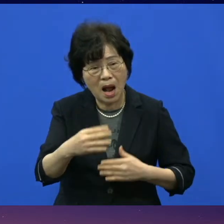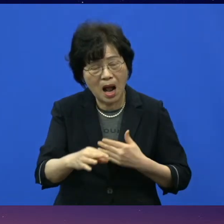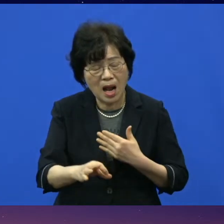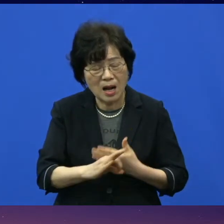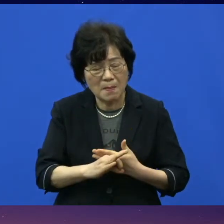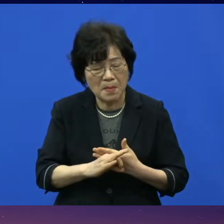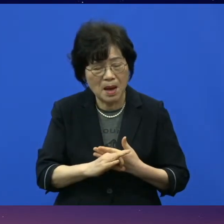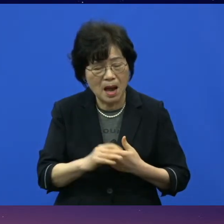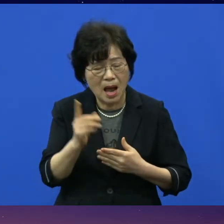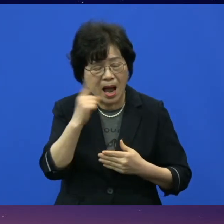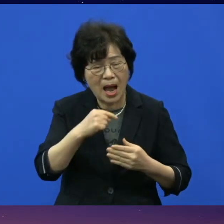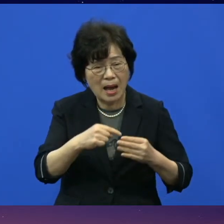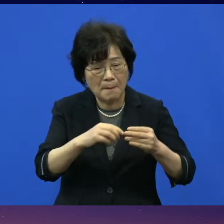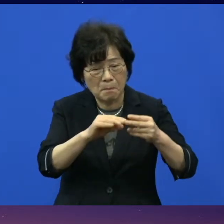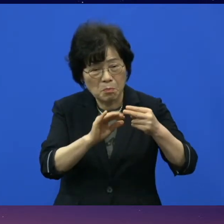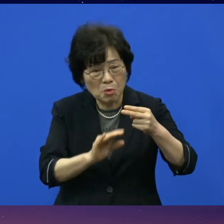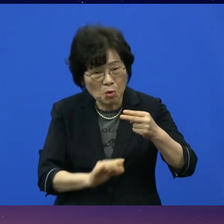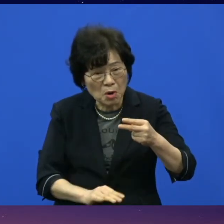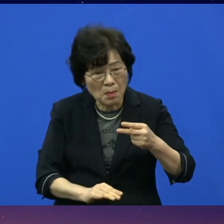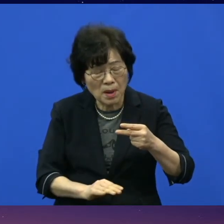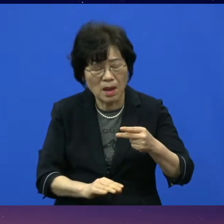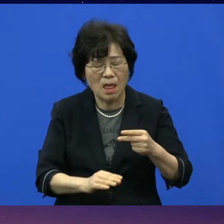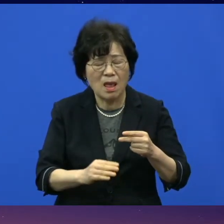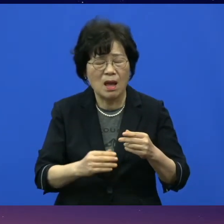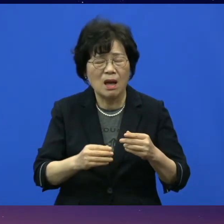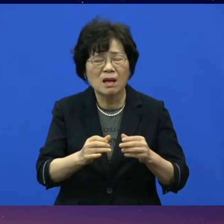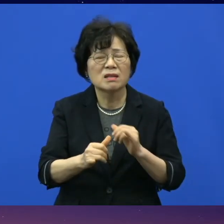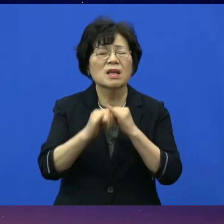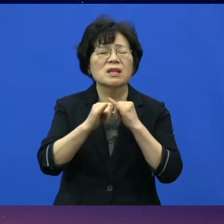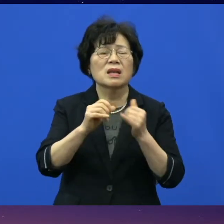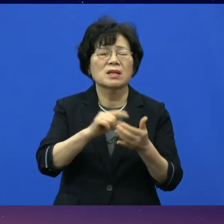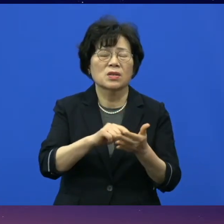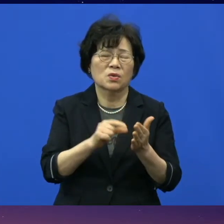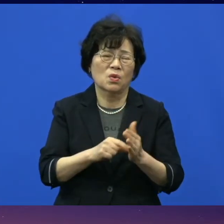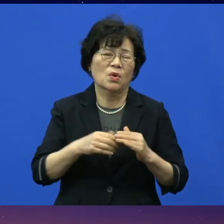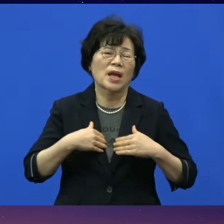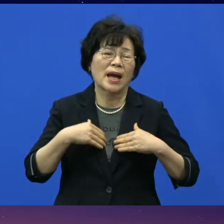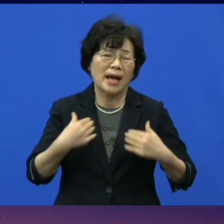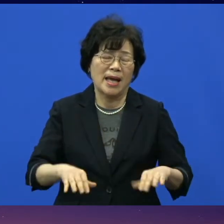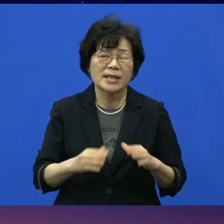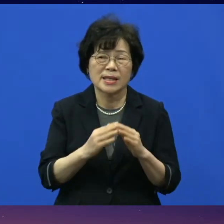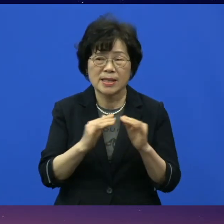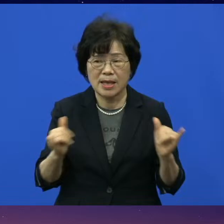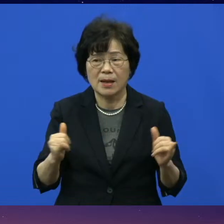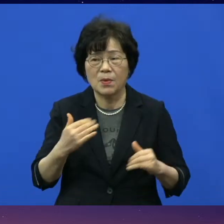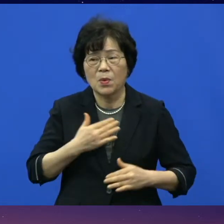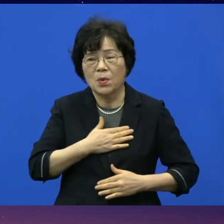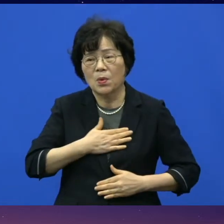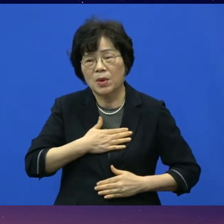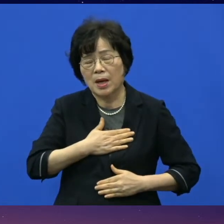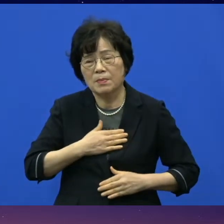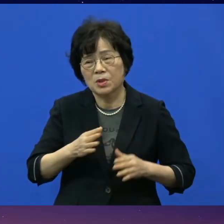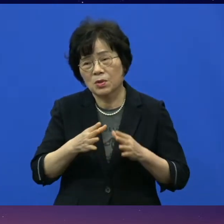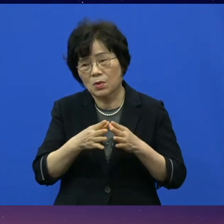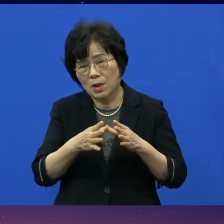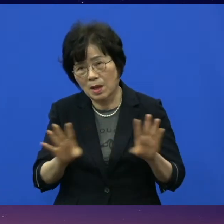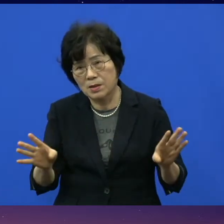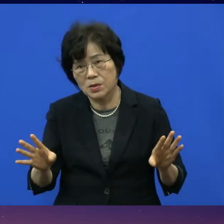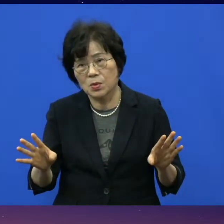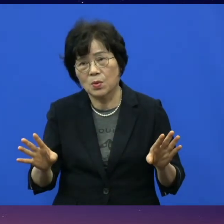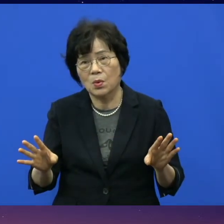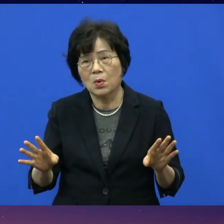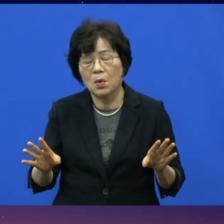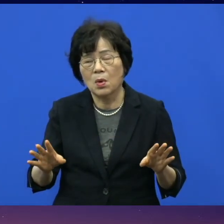악포를 하나에 자살도 하잖아요. 그 정도 약한 거예요. 그러니까 우리의 감정도 잘 깨어지고